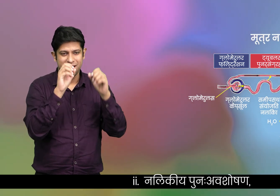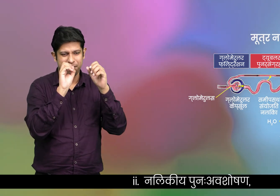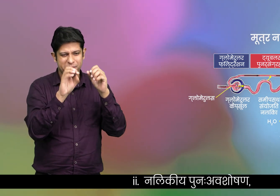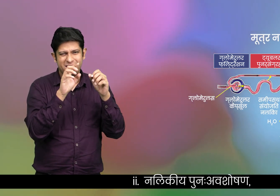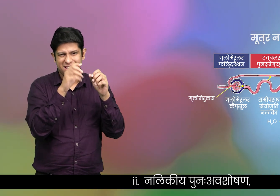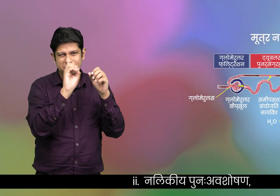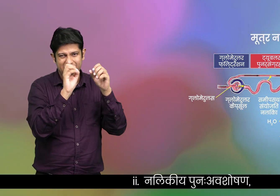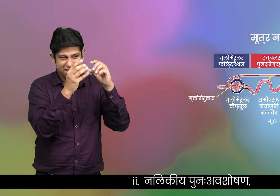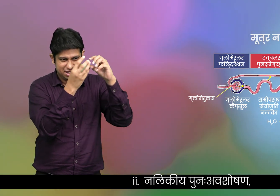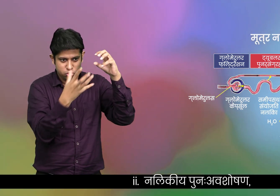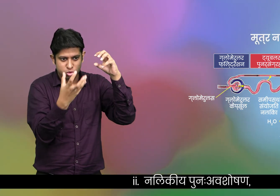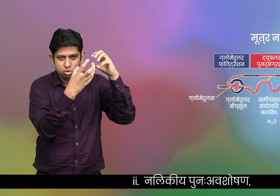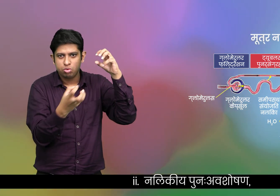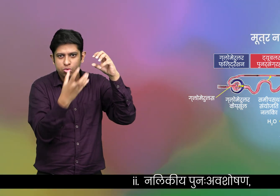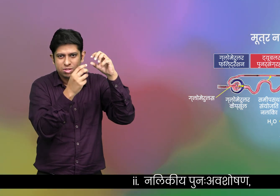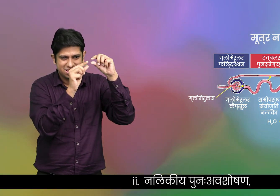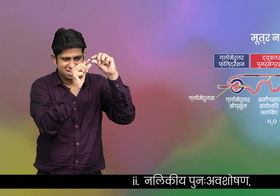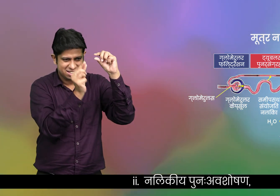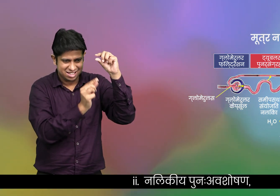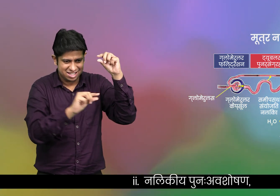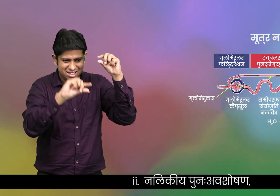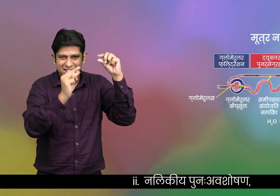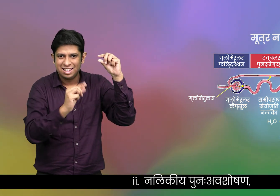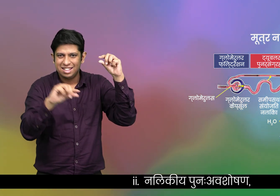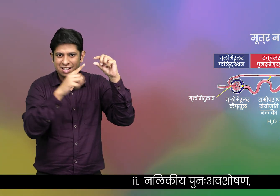नलीयकीय पुनः अवशेषण,